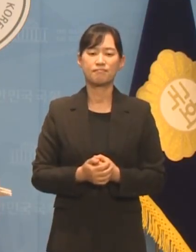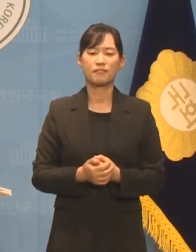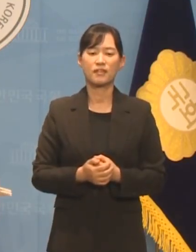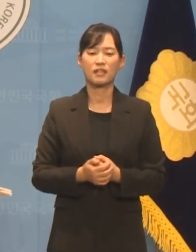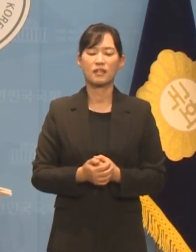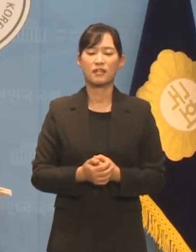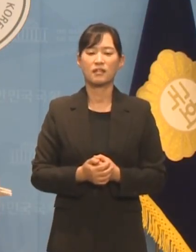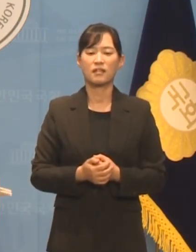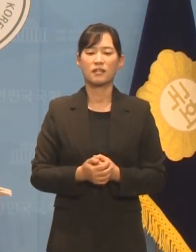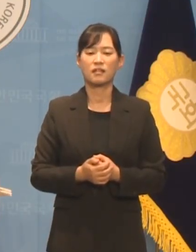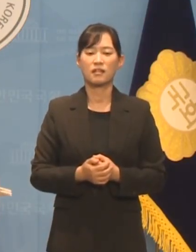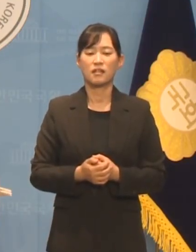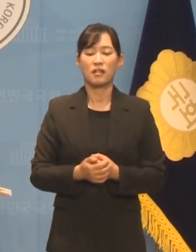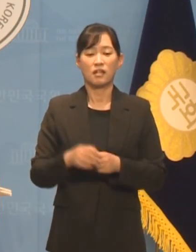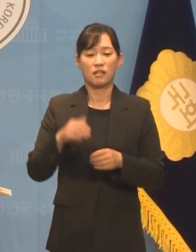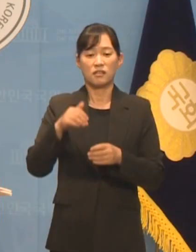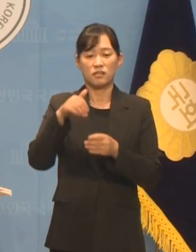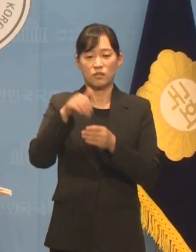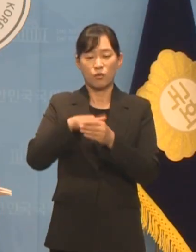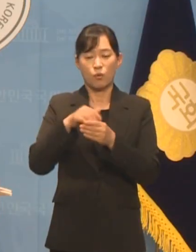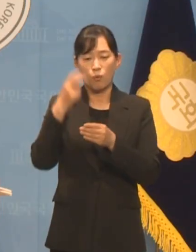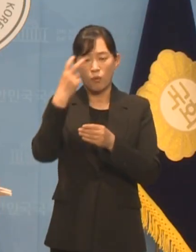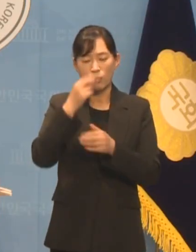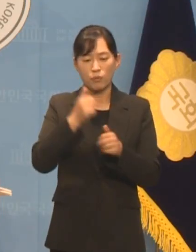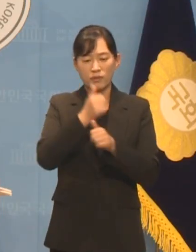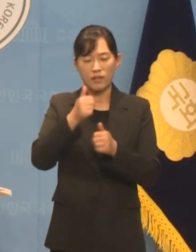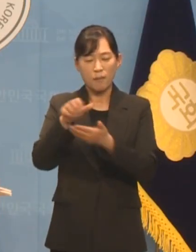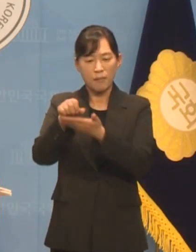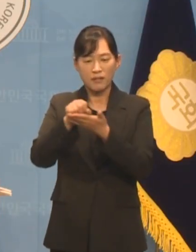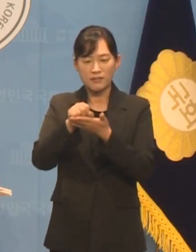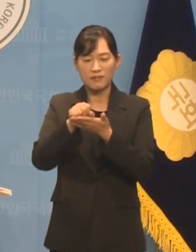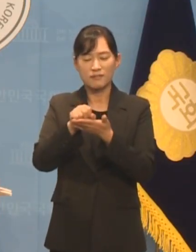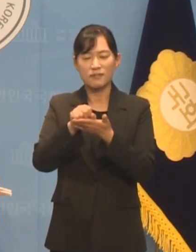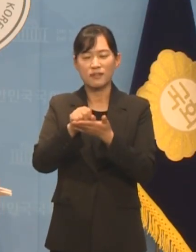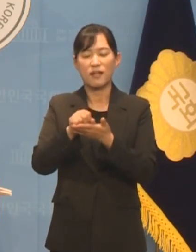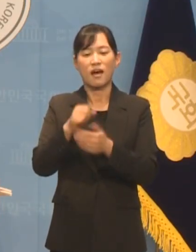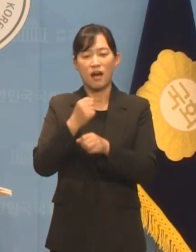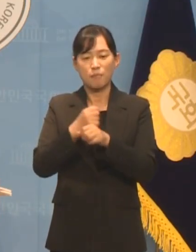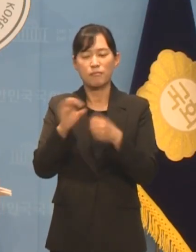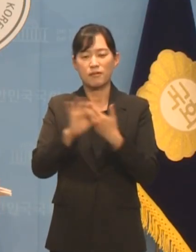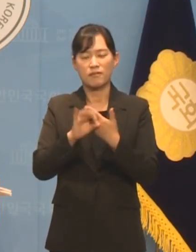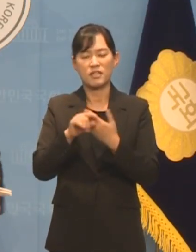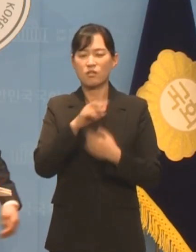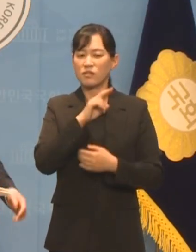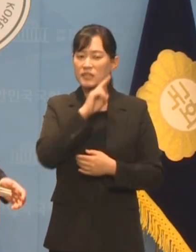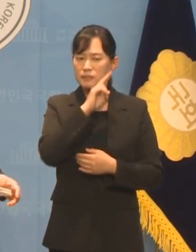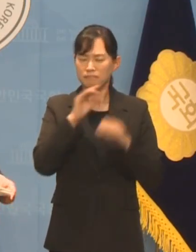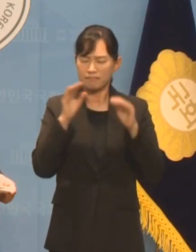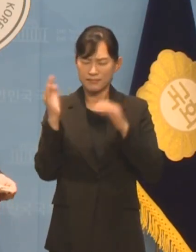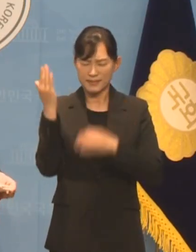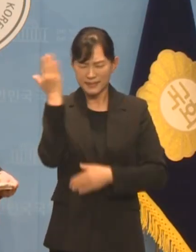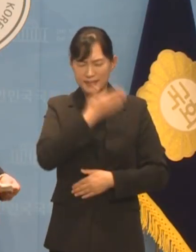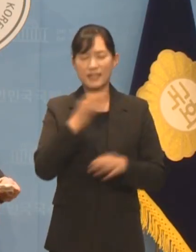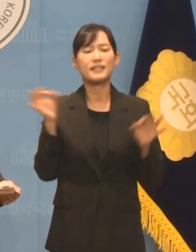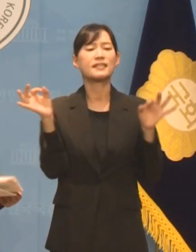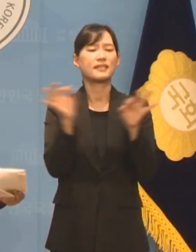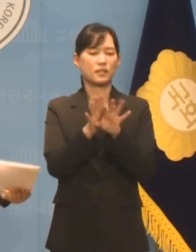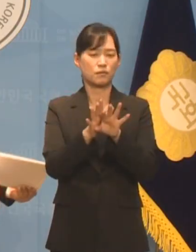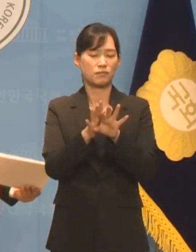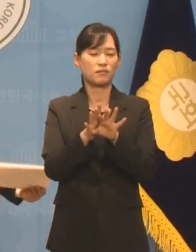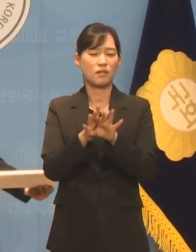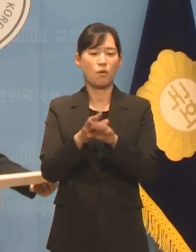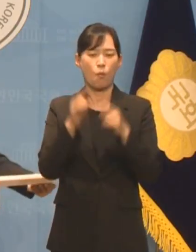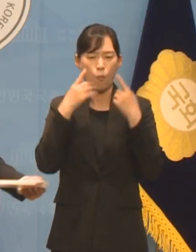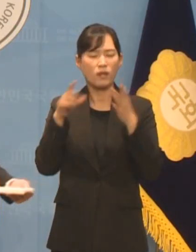만일에 선관위가 받아들여서 실시를 한다면 이런 의혹은 깨끗이 사라질 거라고 생각을 하고요. 그리고 그렇게 되리라고 확신을